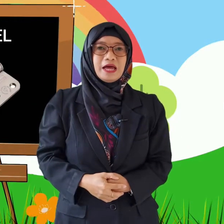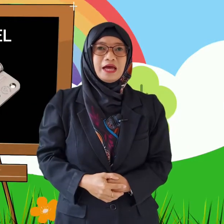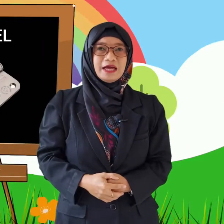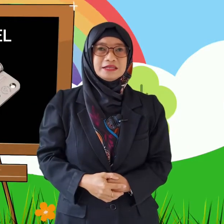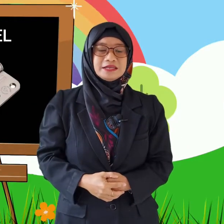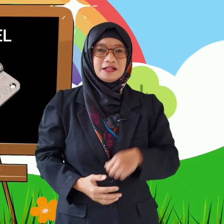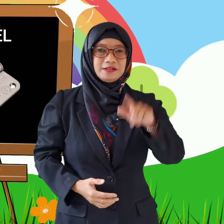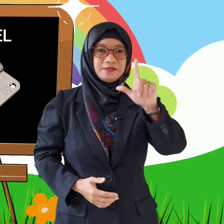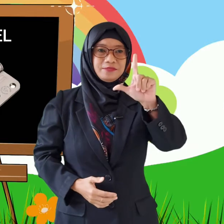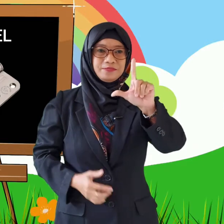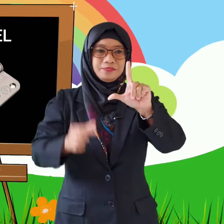Engsel.